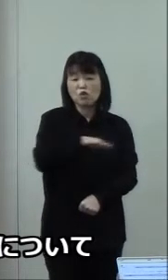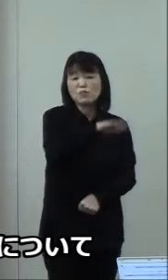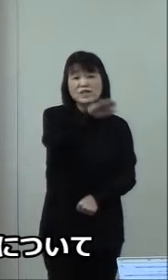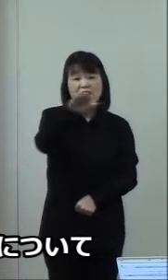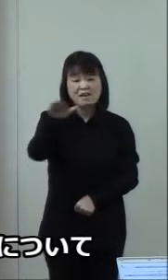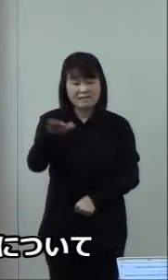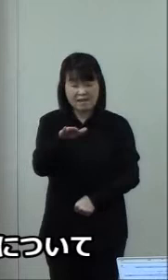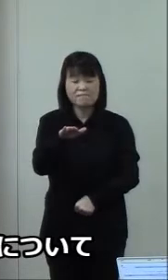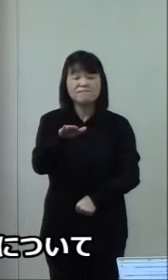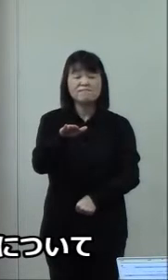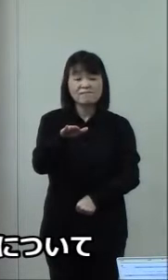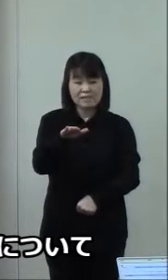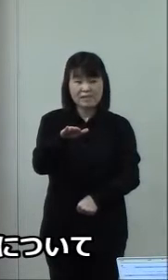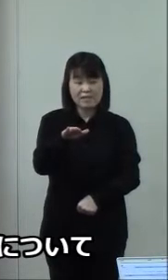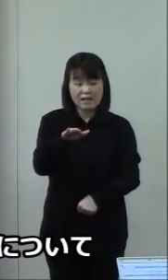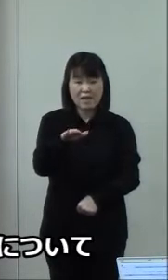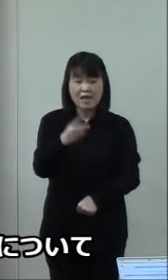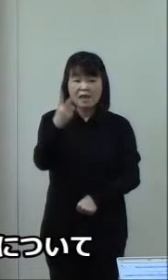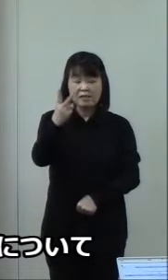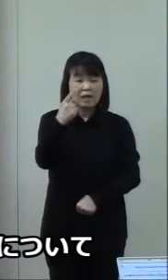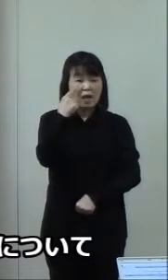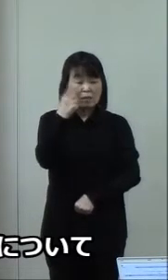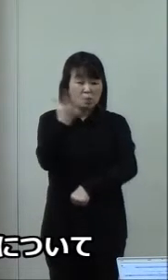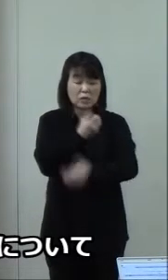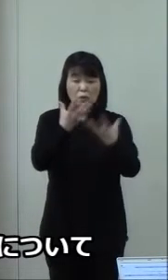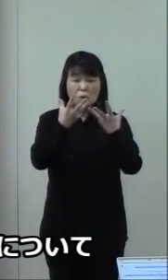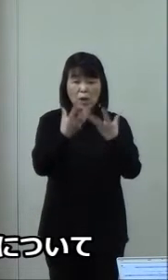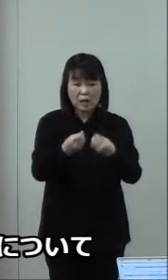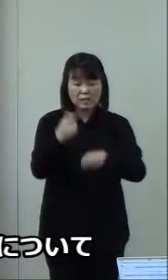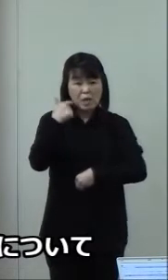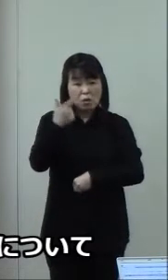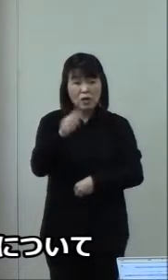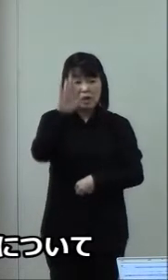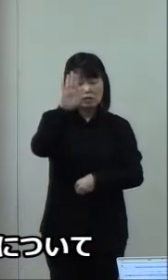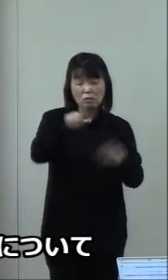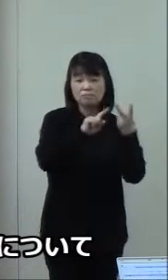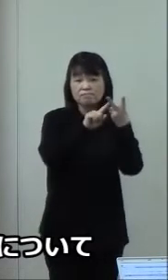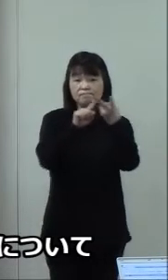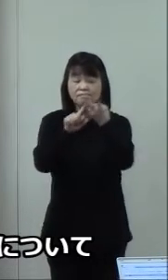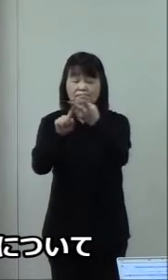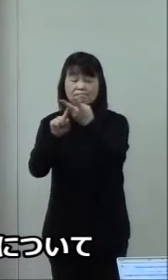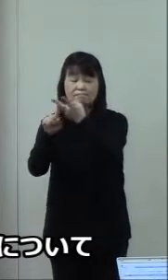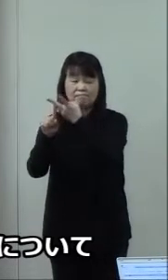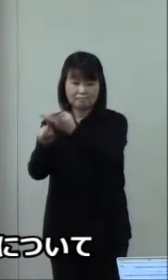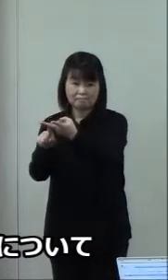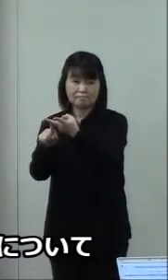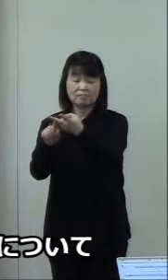6ヶ月を経過した方へ順次接種券を発送しております。